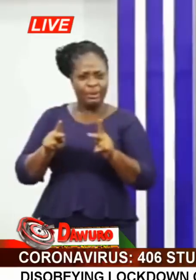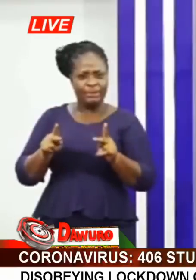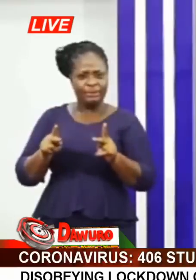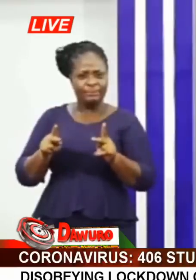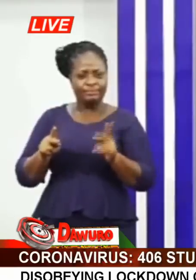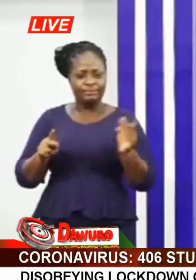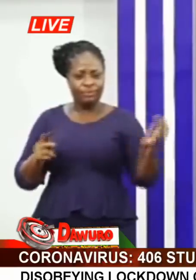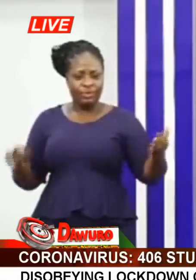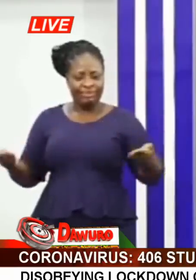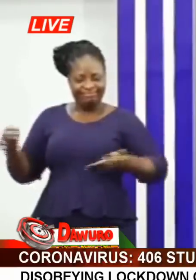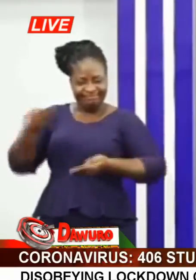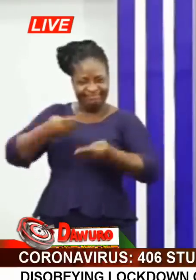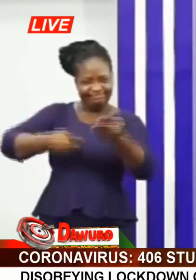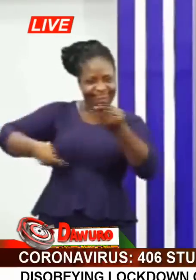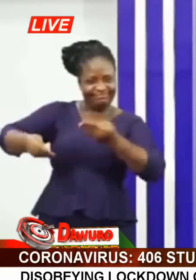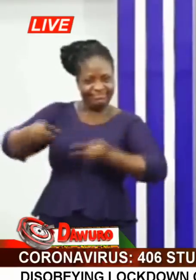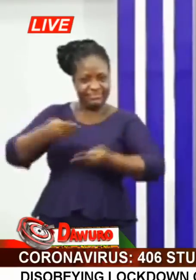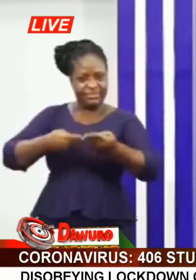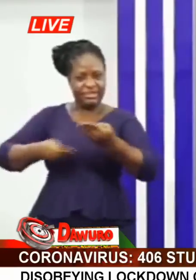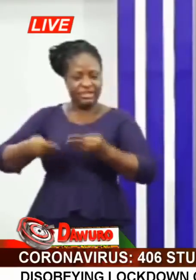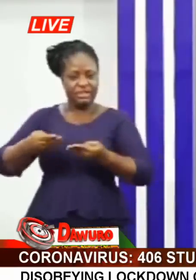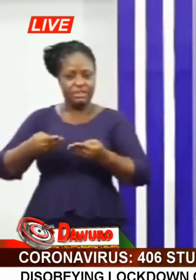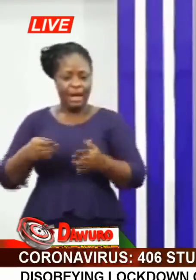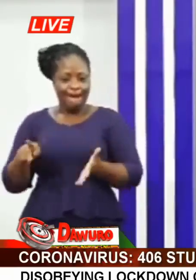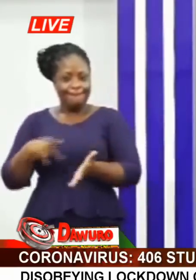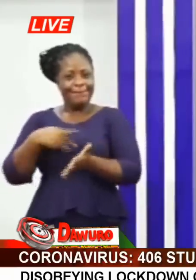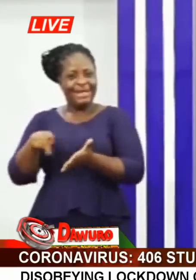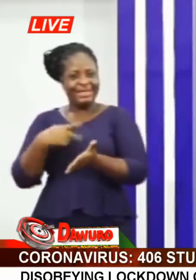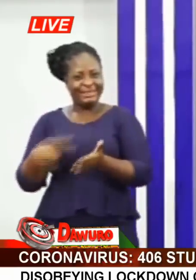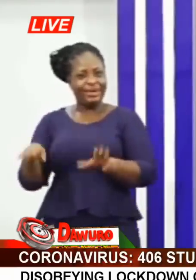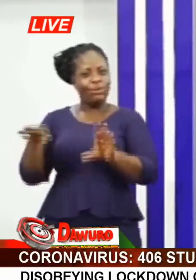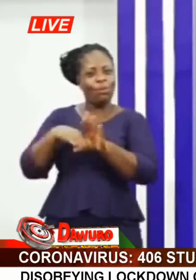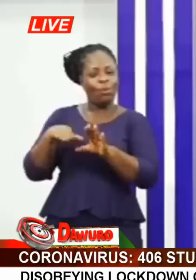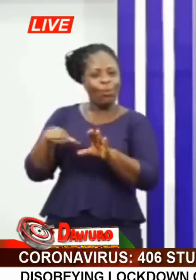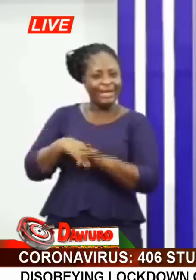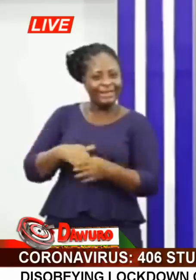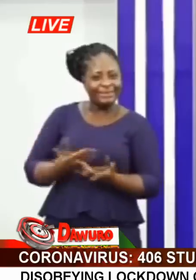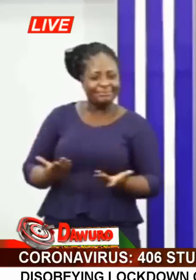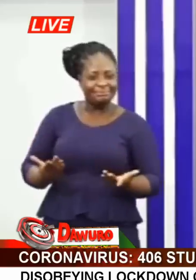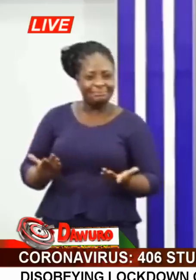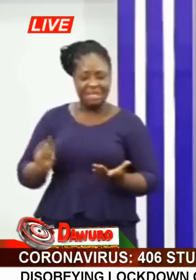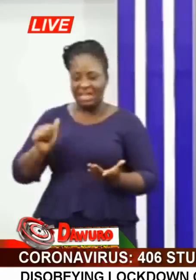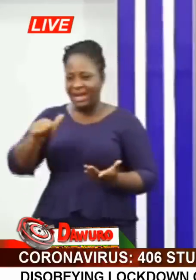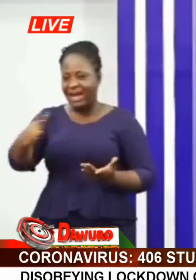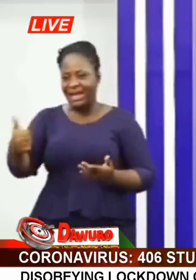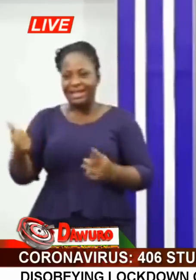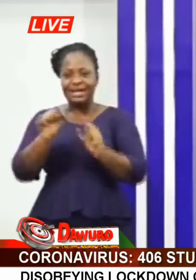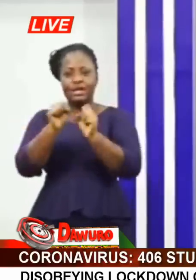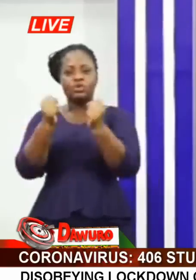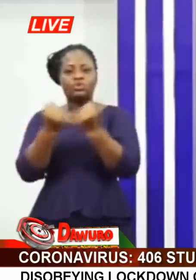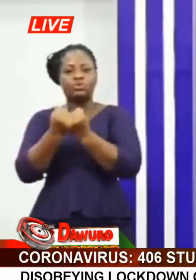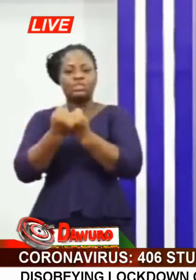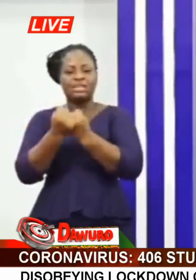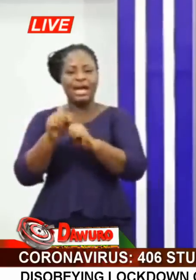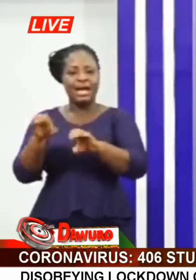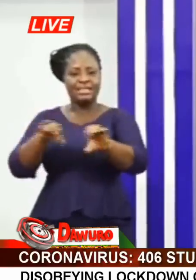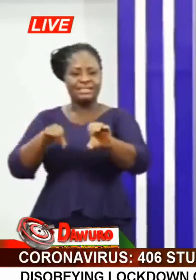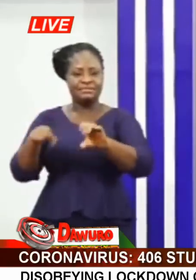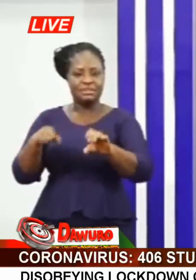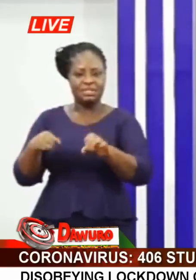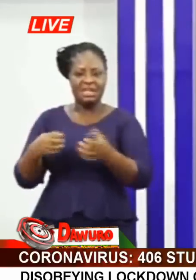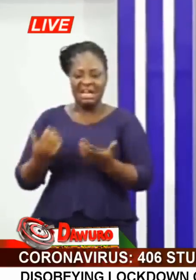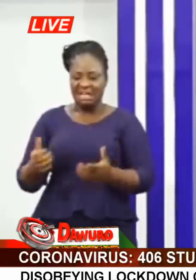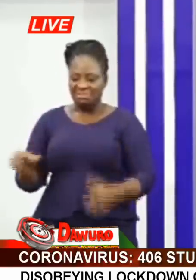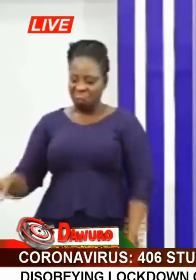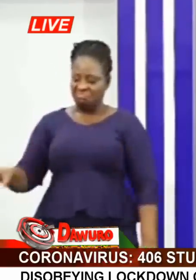nyina si ebinu anya bill ebisu so wo hono ma ye de omo akọ remind e na wonu aka so so atwete ese se ye de ma wonu mo